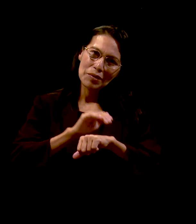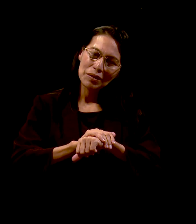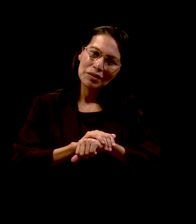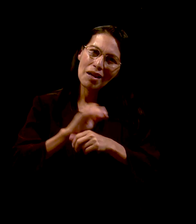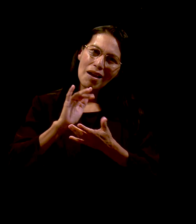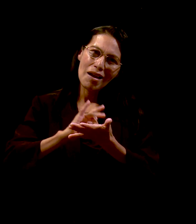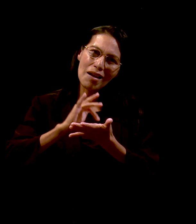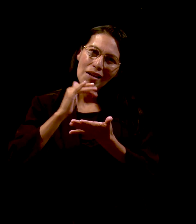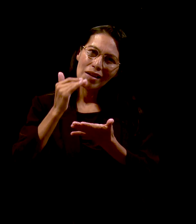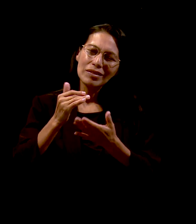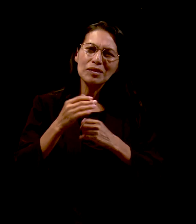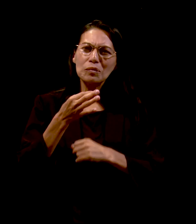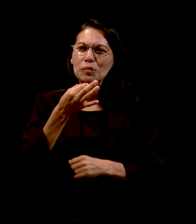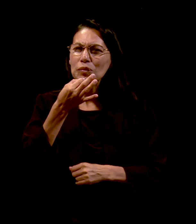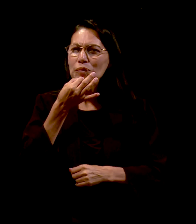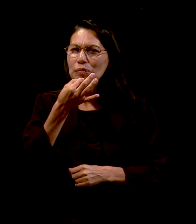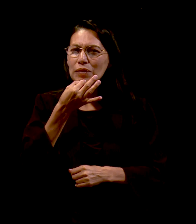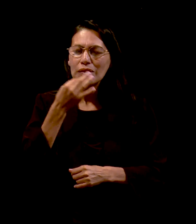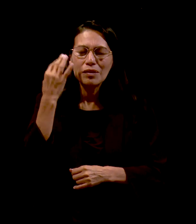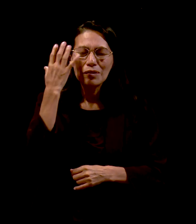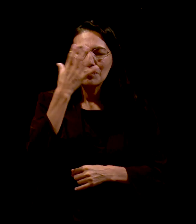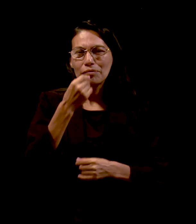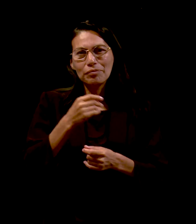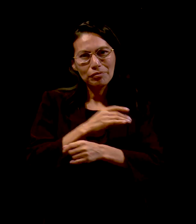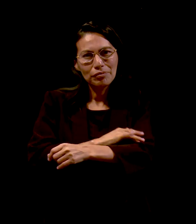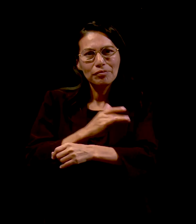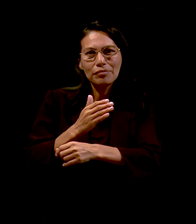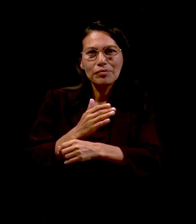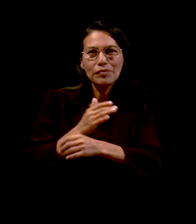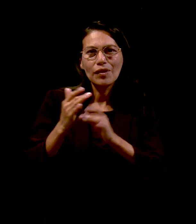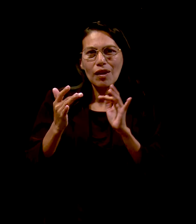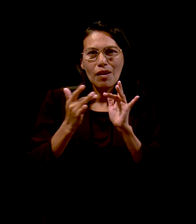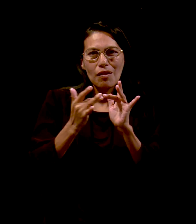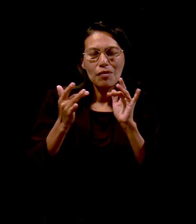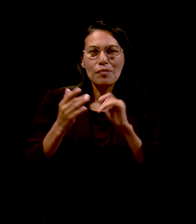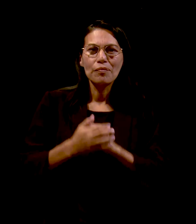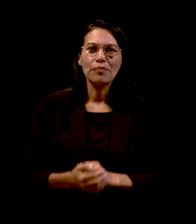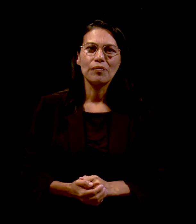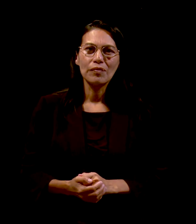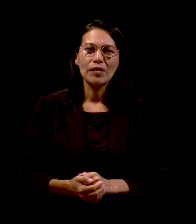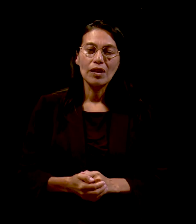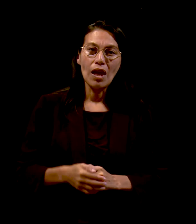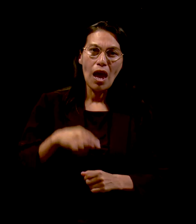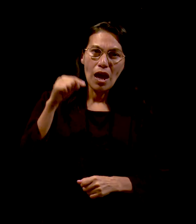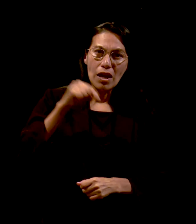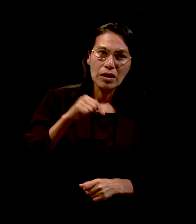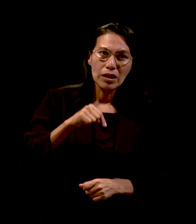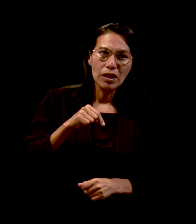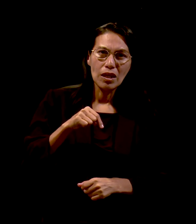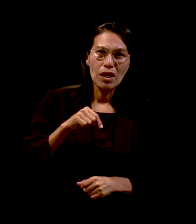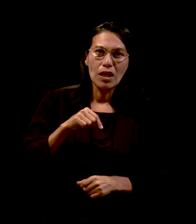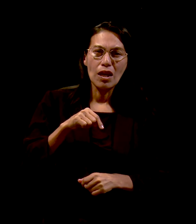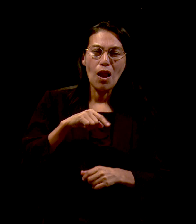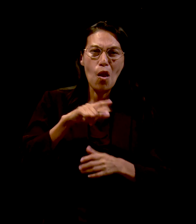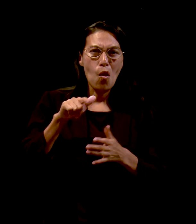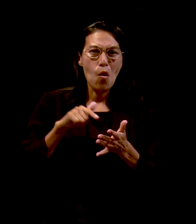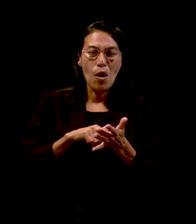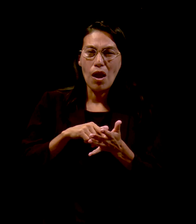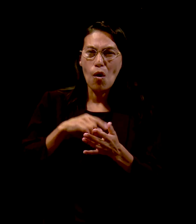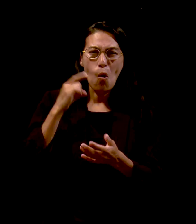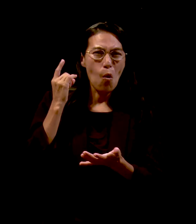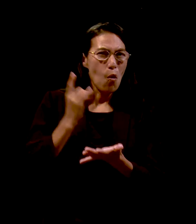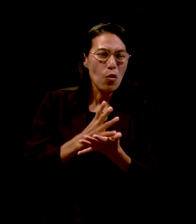gracias por estar un momento con nosotros recuerden este es un foro donde dios solamente